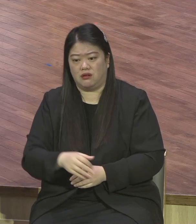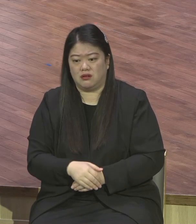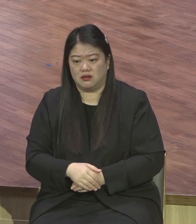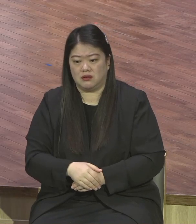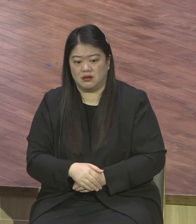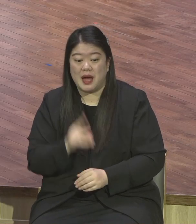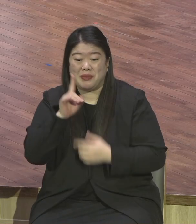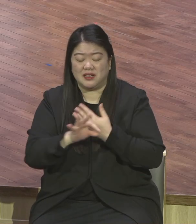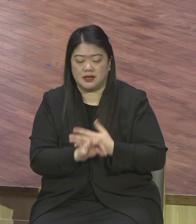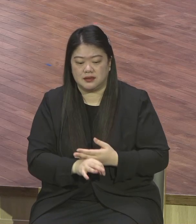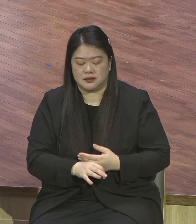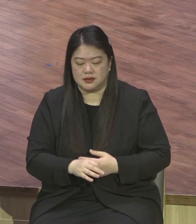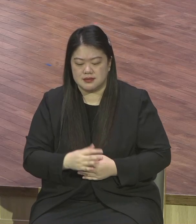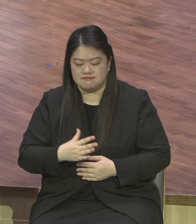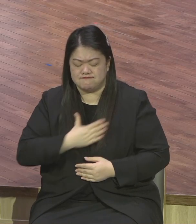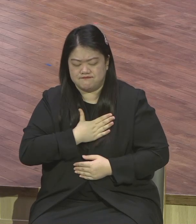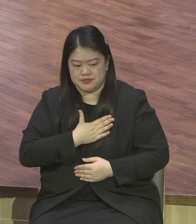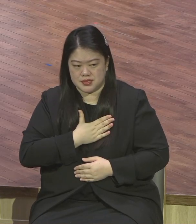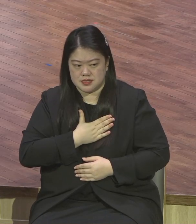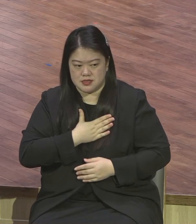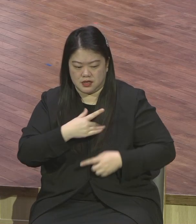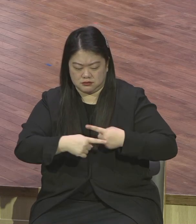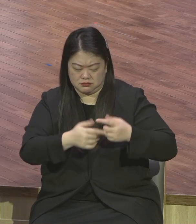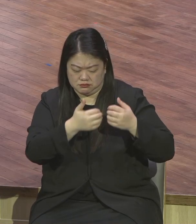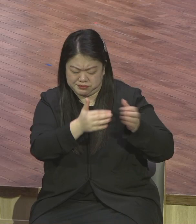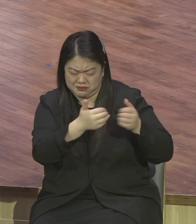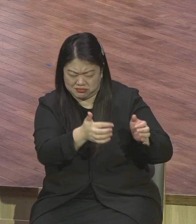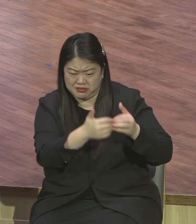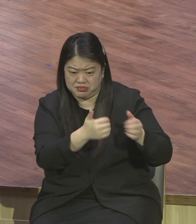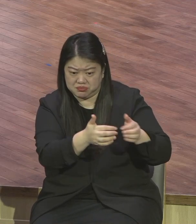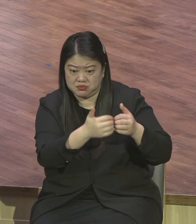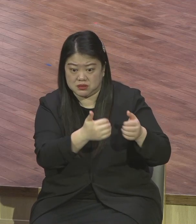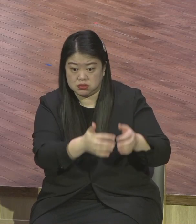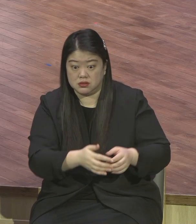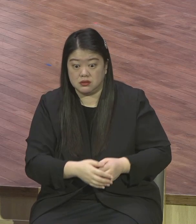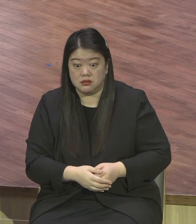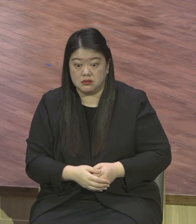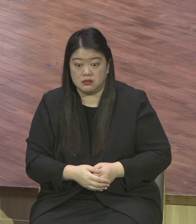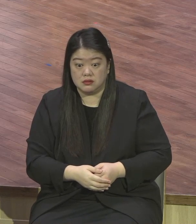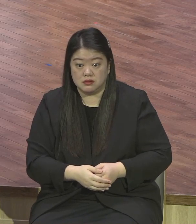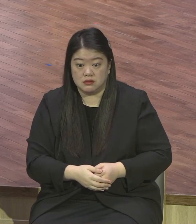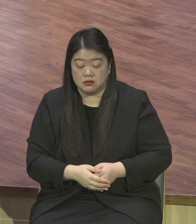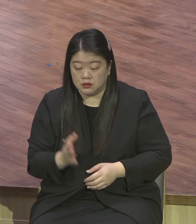그건 자기 주관이지 객관적인 완전히 검증된 게 아니에요. 자기 감정이지.